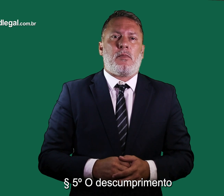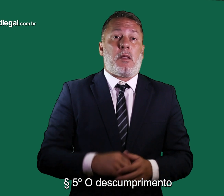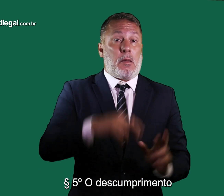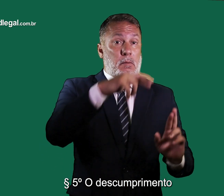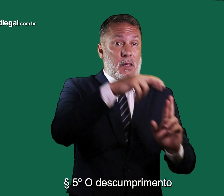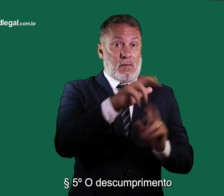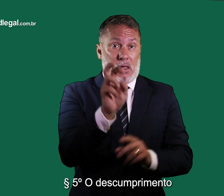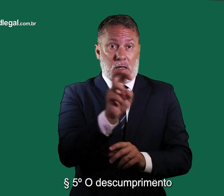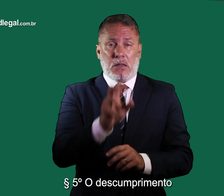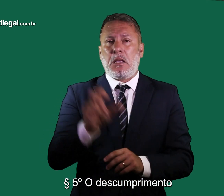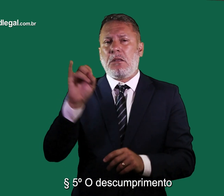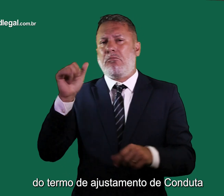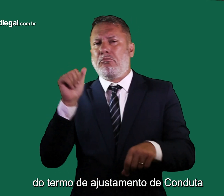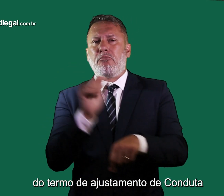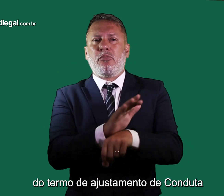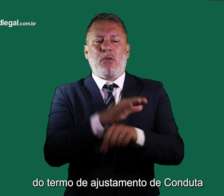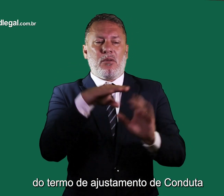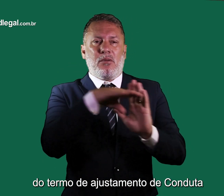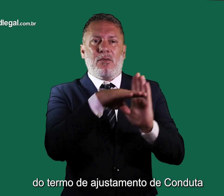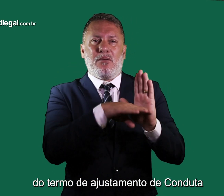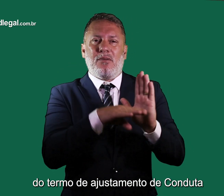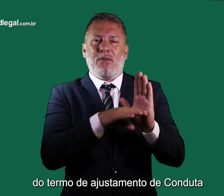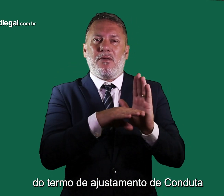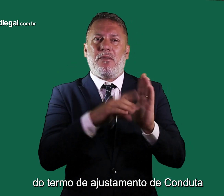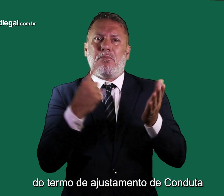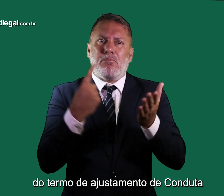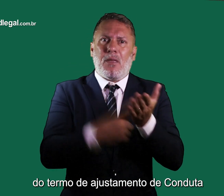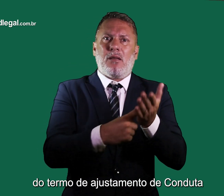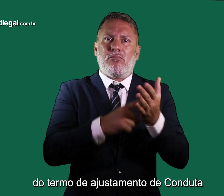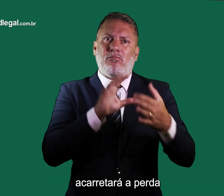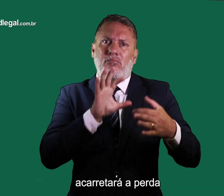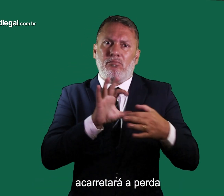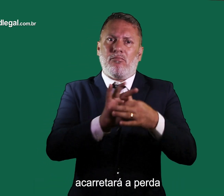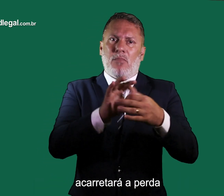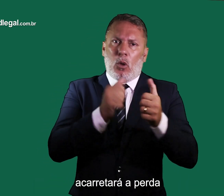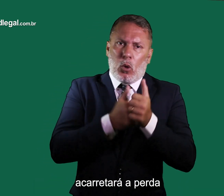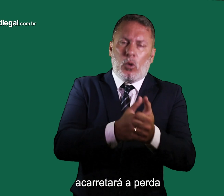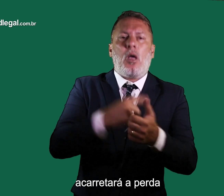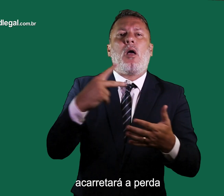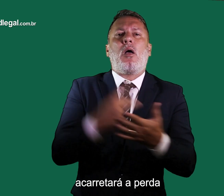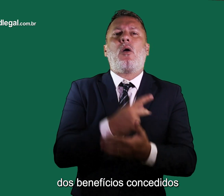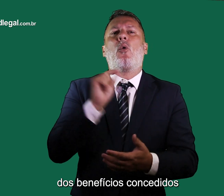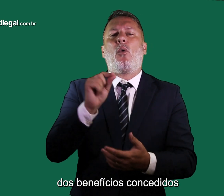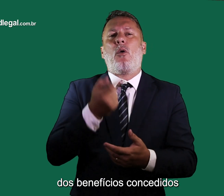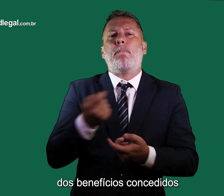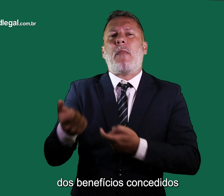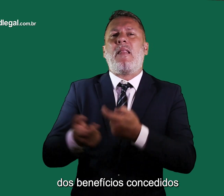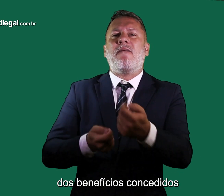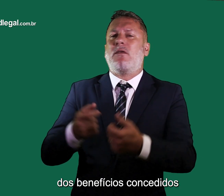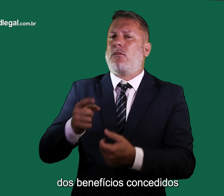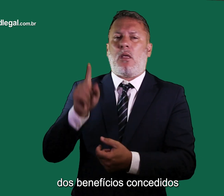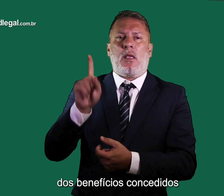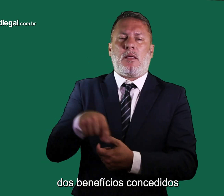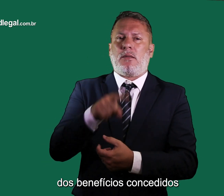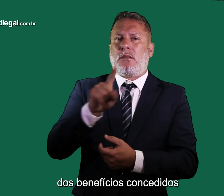O descumprimento do termo de ajustamento de conduta acarretará a perda dos benefícios concedidos